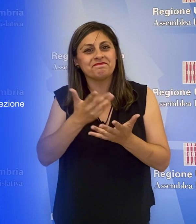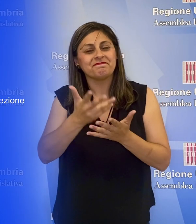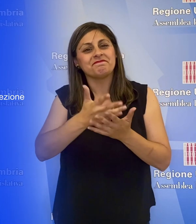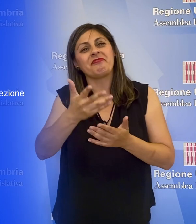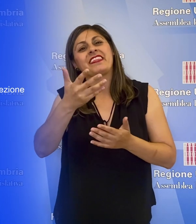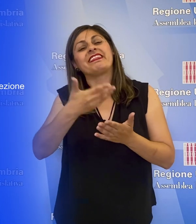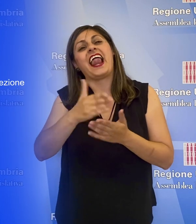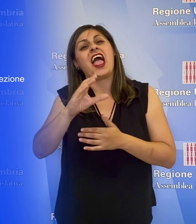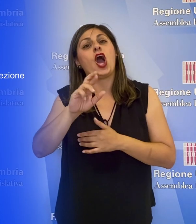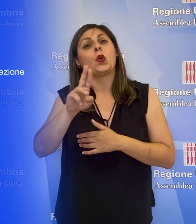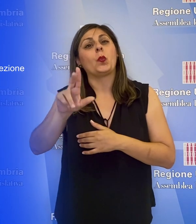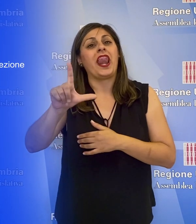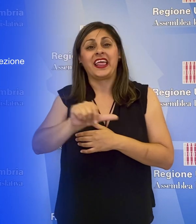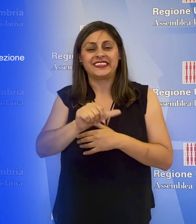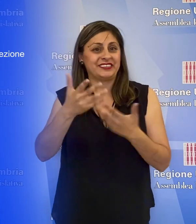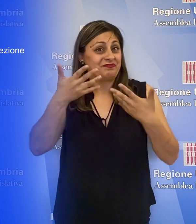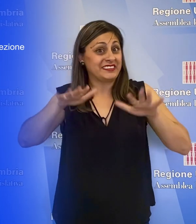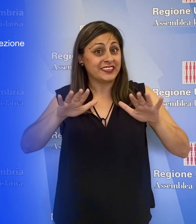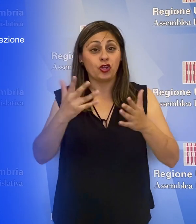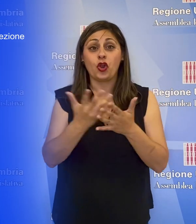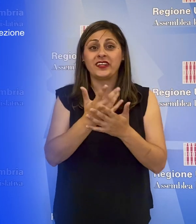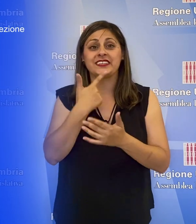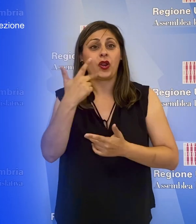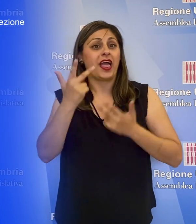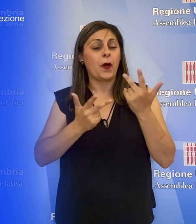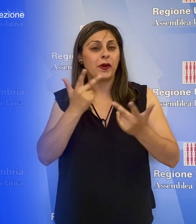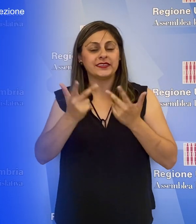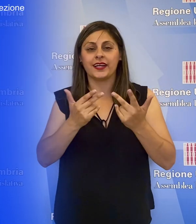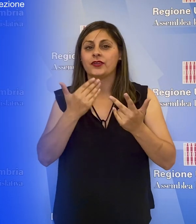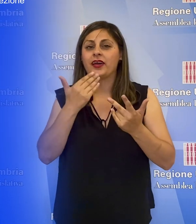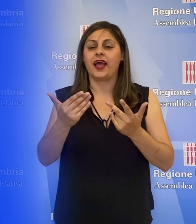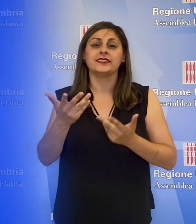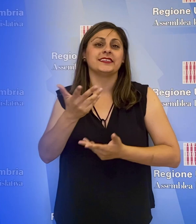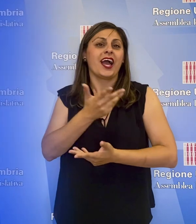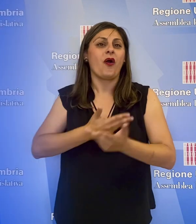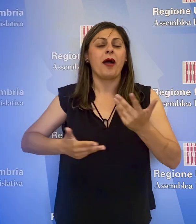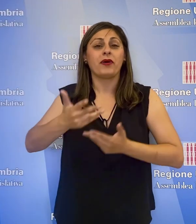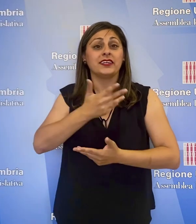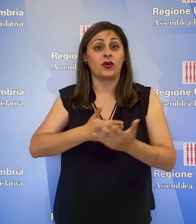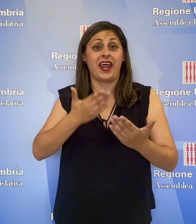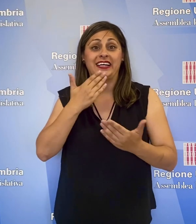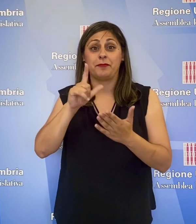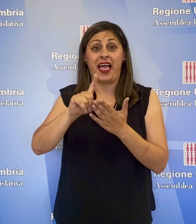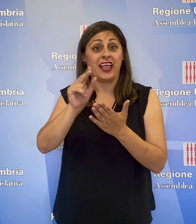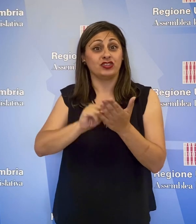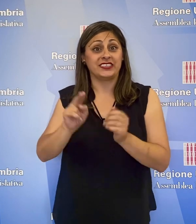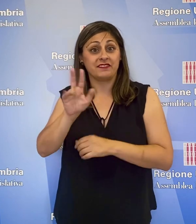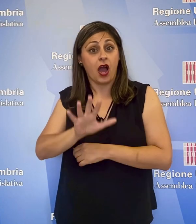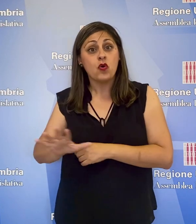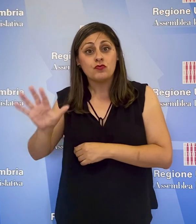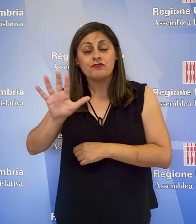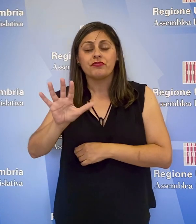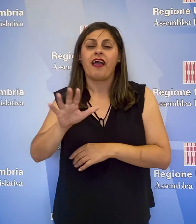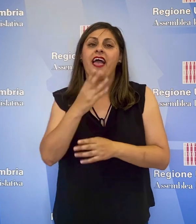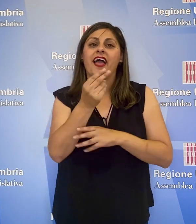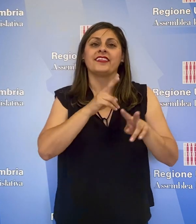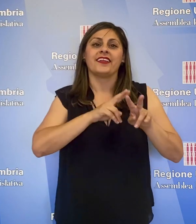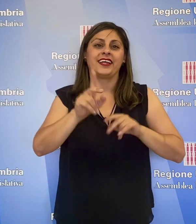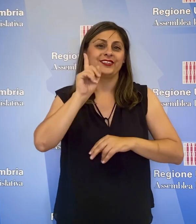questa edizione di Telecrullis, il notiziario nella lingua dei segni, frutto della collaborazione tra l'Assemblea legislativa